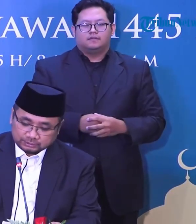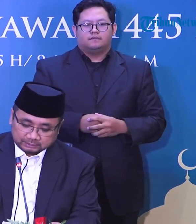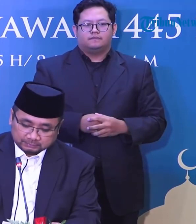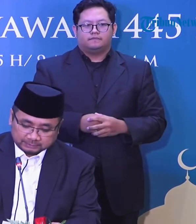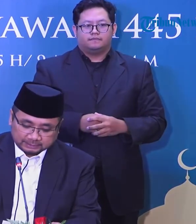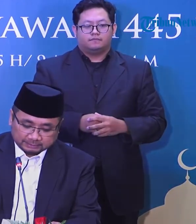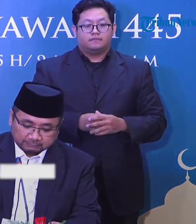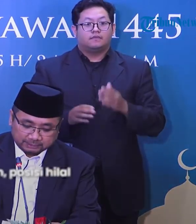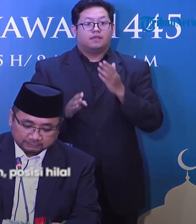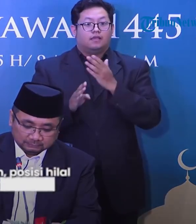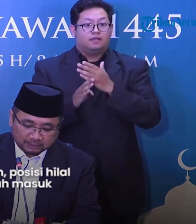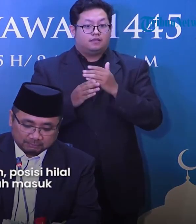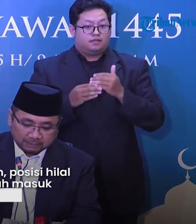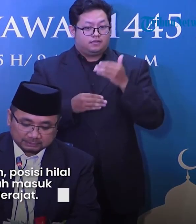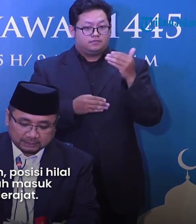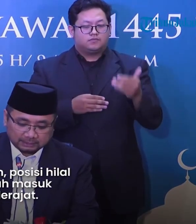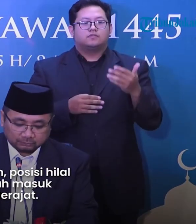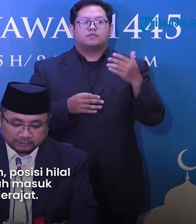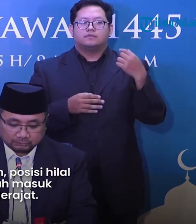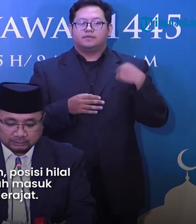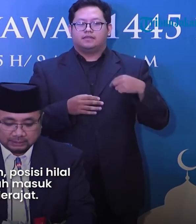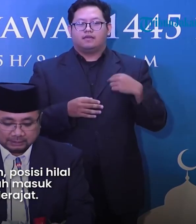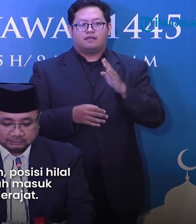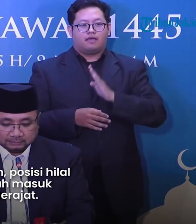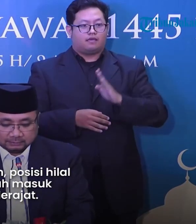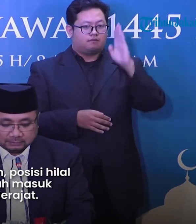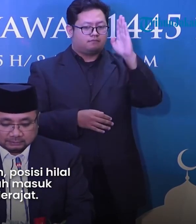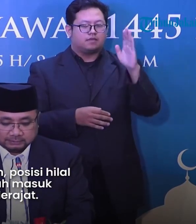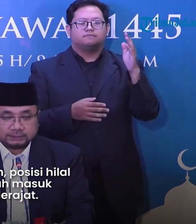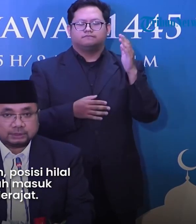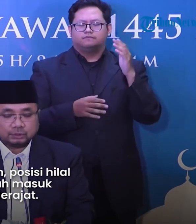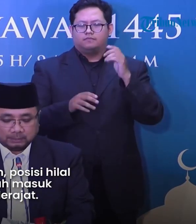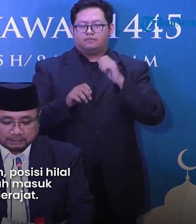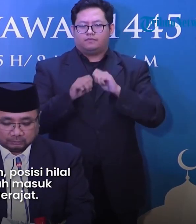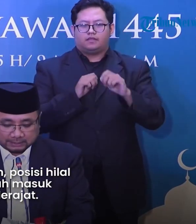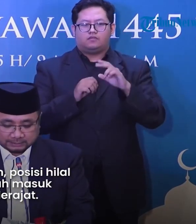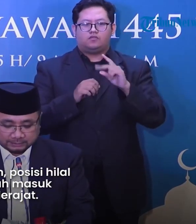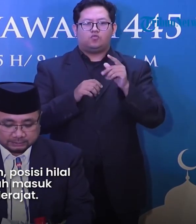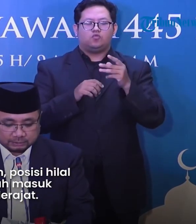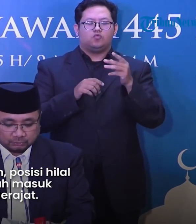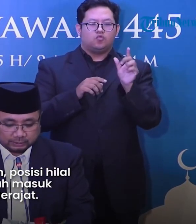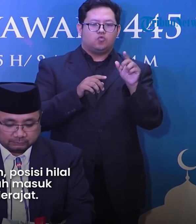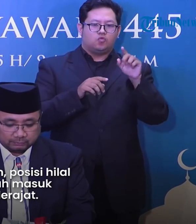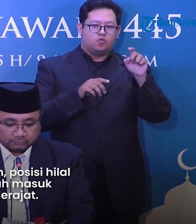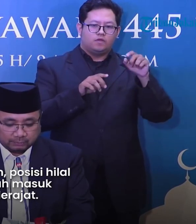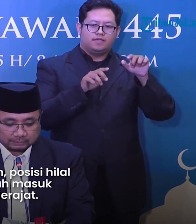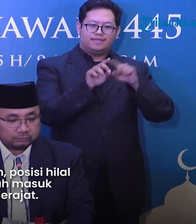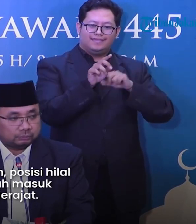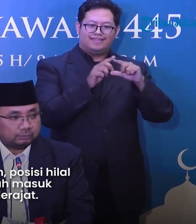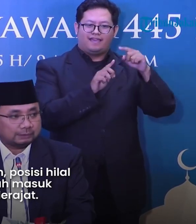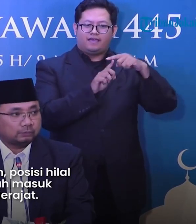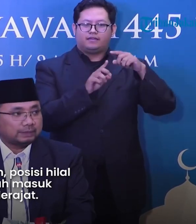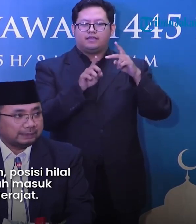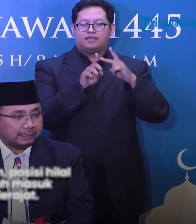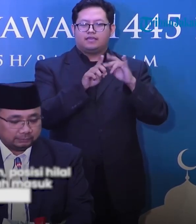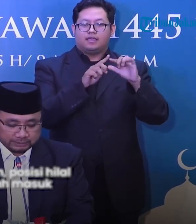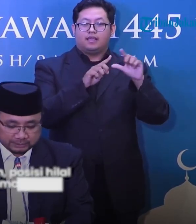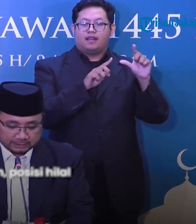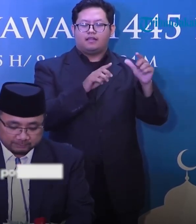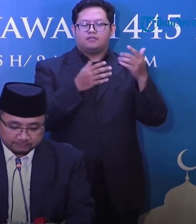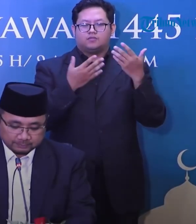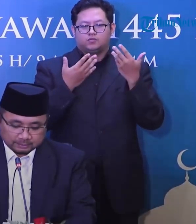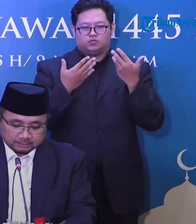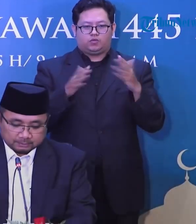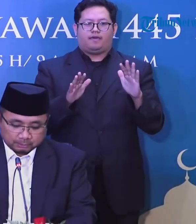selanjutnya Kementerian Agama telah melaksanakan rukyatul Hilal di sejumlah lokasi di seluruh waktu atau wilayah